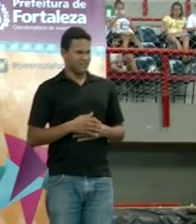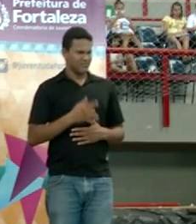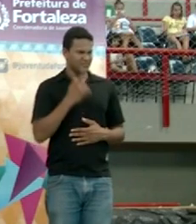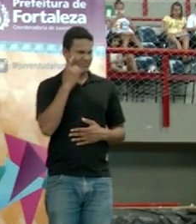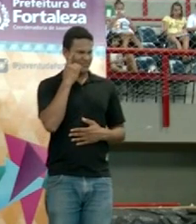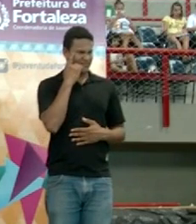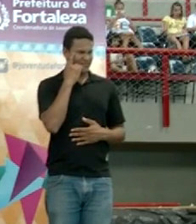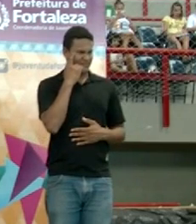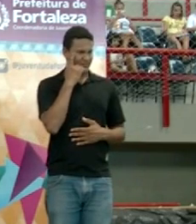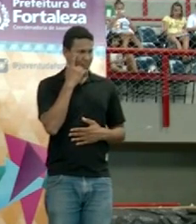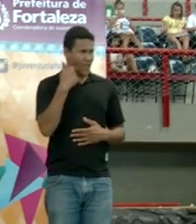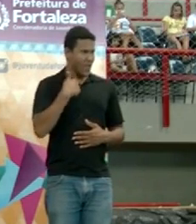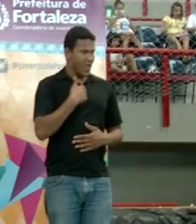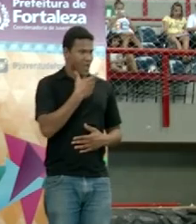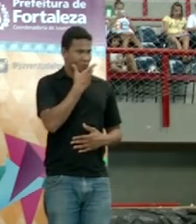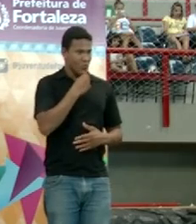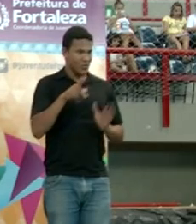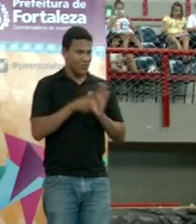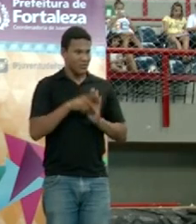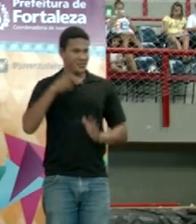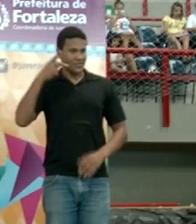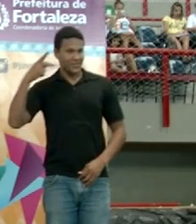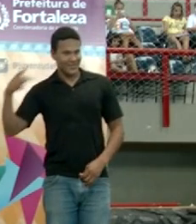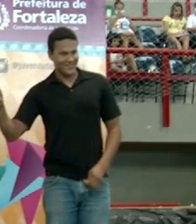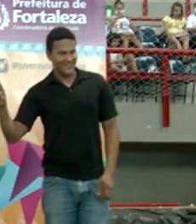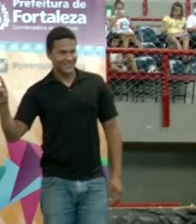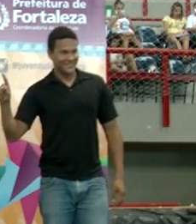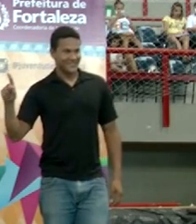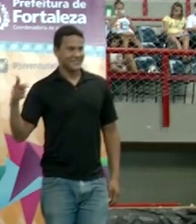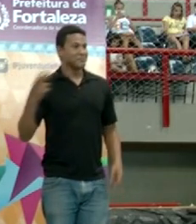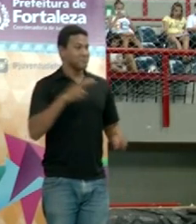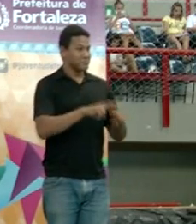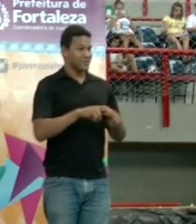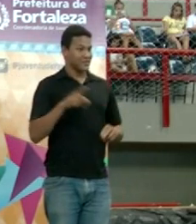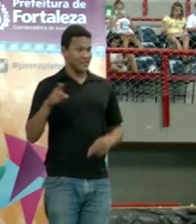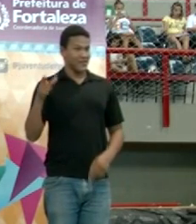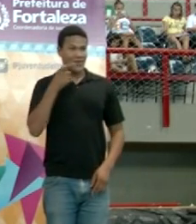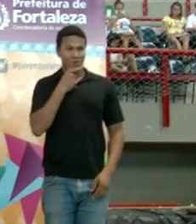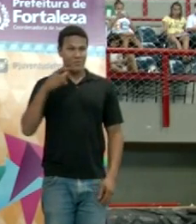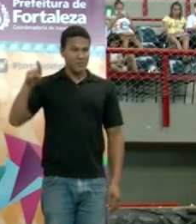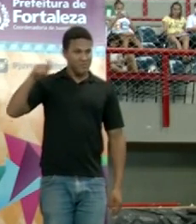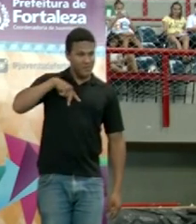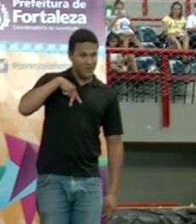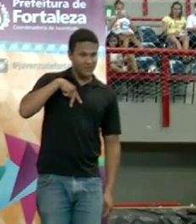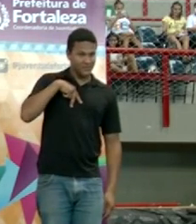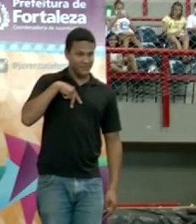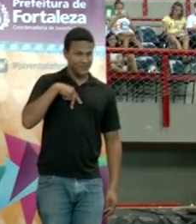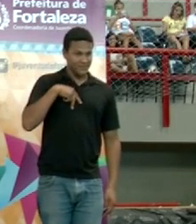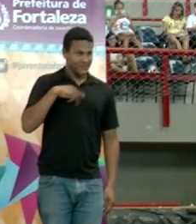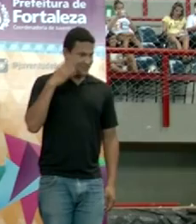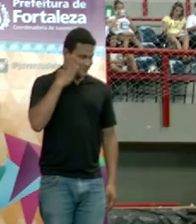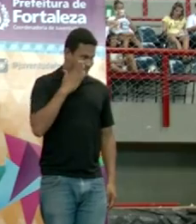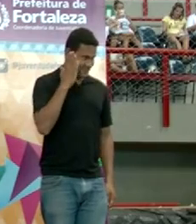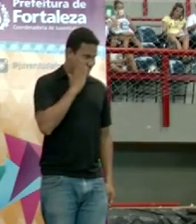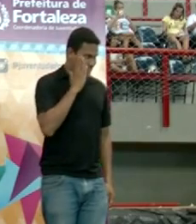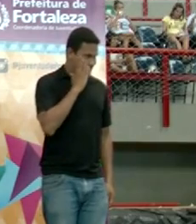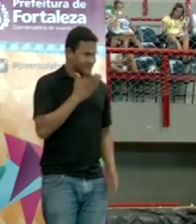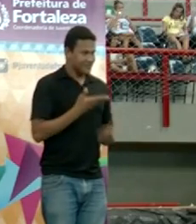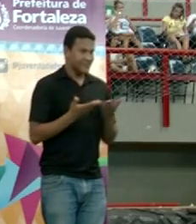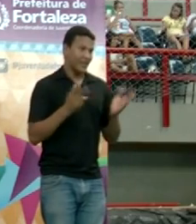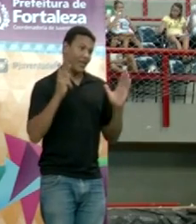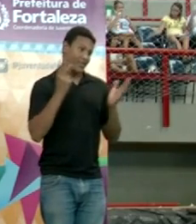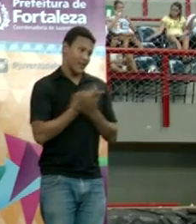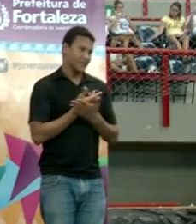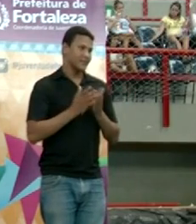Roberto passa a ser meu homem, tá certo? E eu serei o homem de Roberto, tá? Acontece,